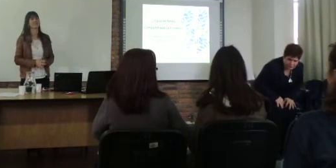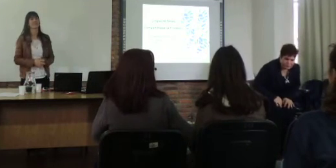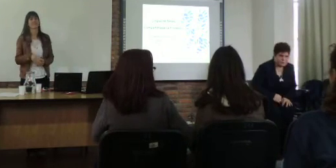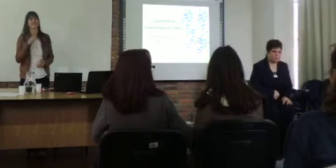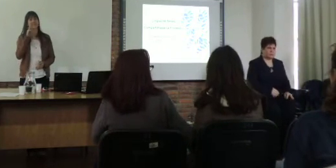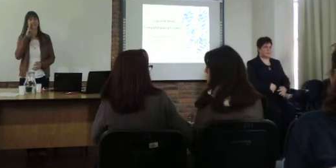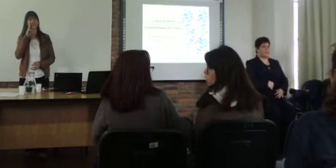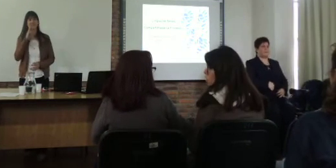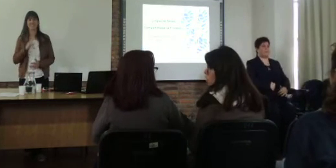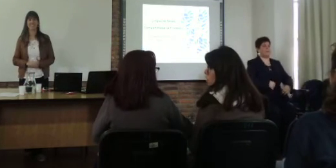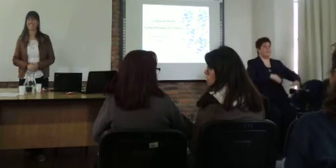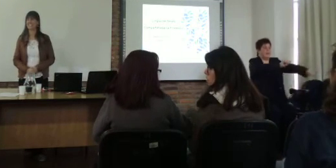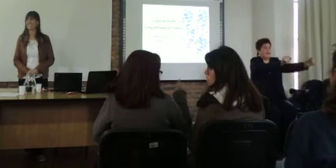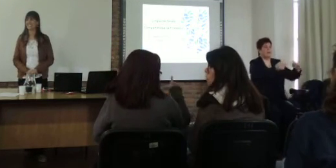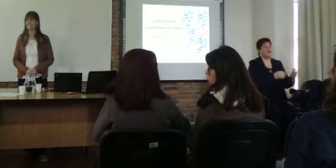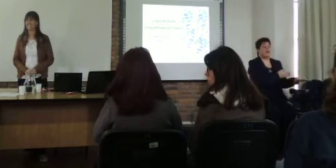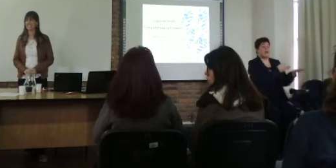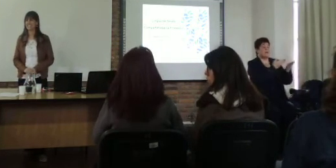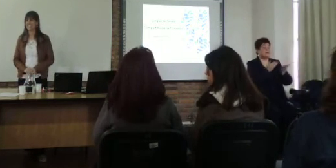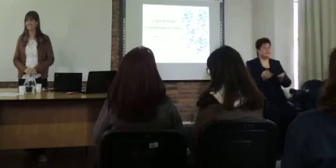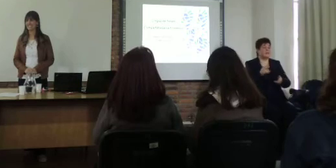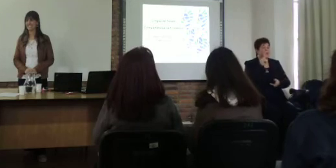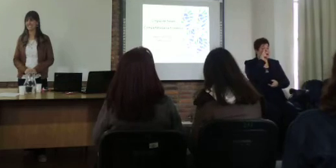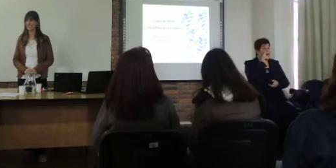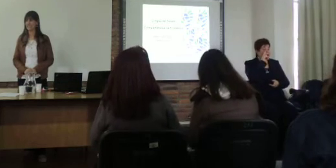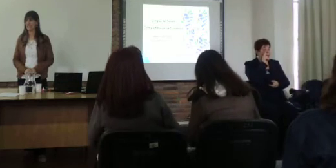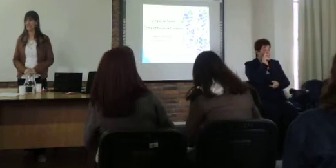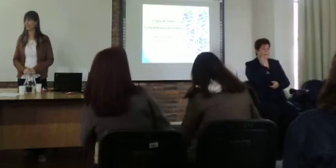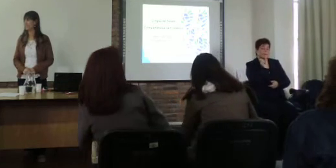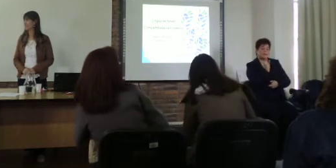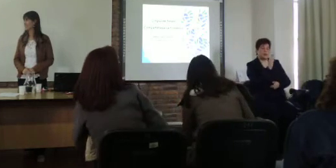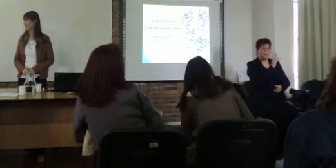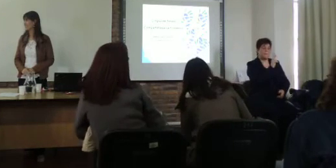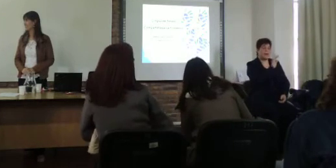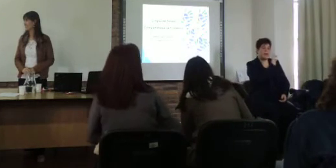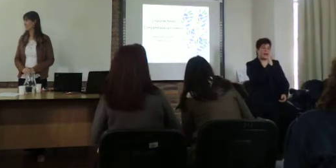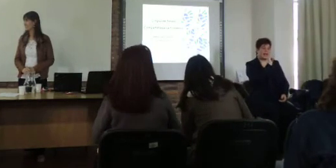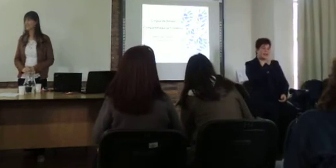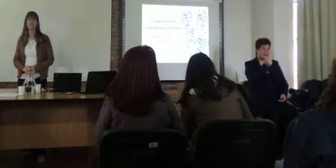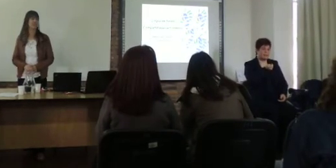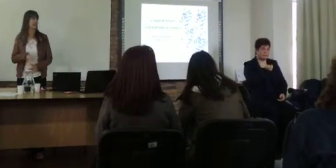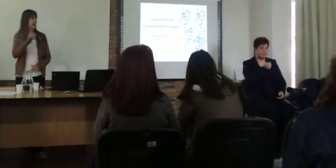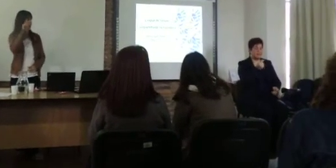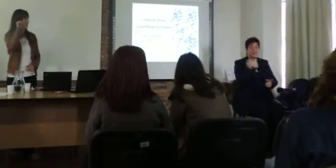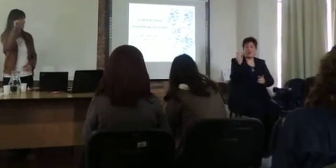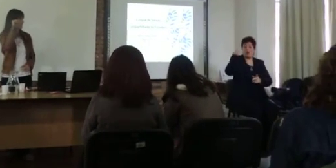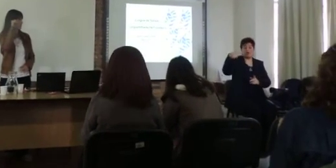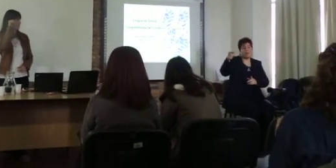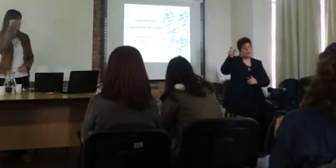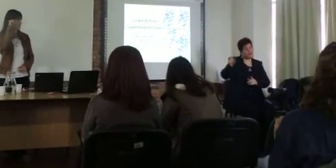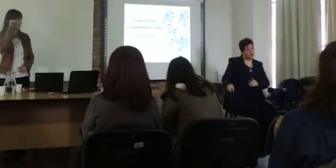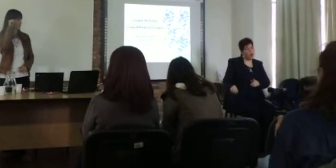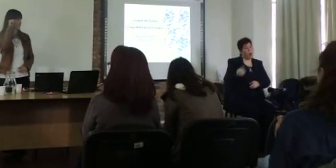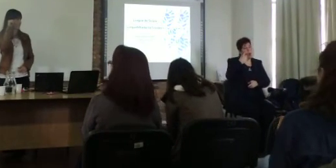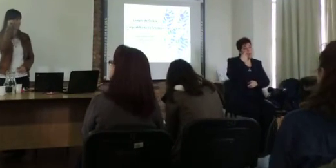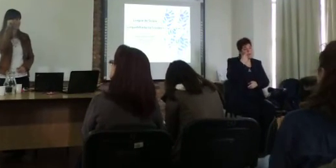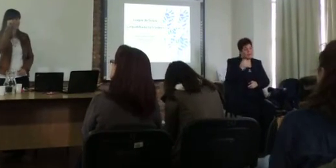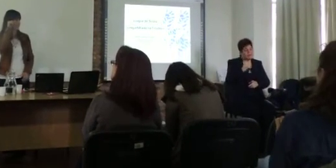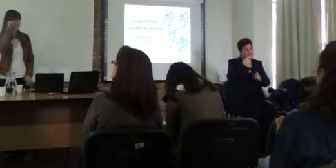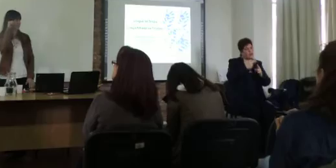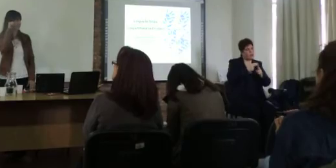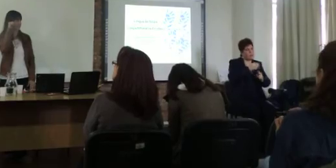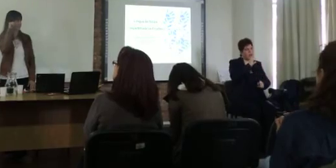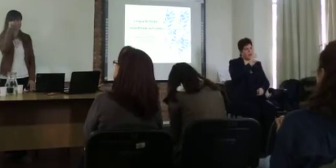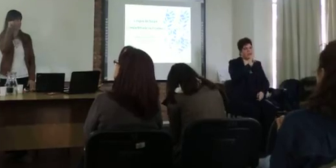La presentación de Mariana Pereira Castro Figueiredo y Cristiano Vaz. Cristiano no pudo venir por